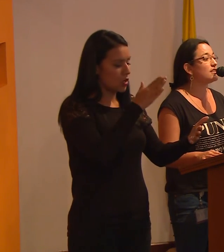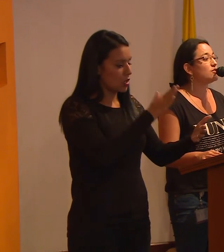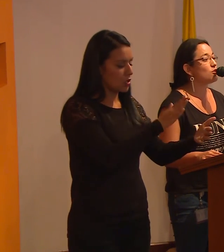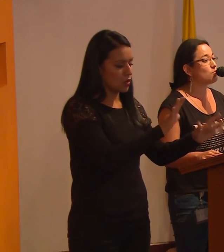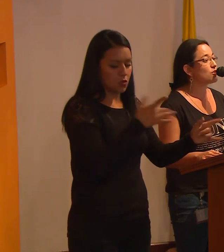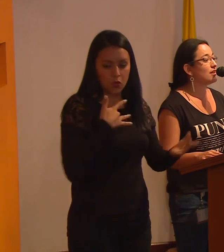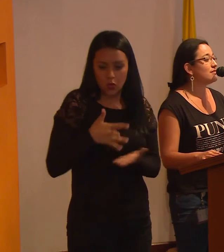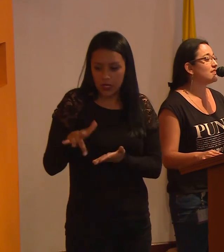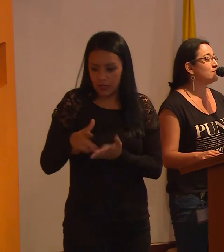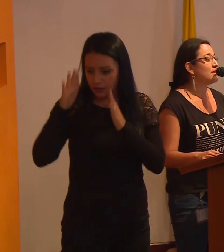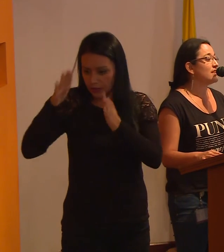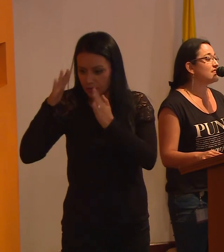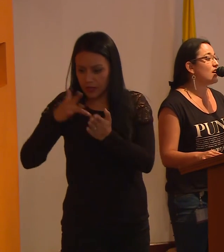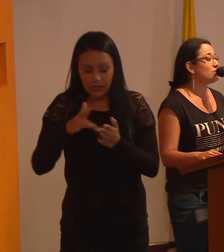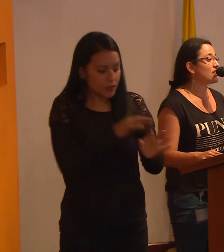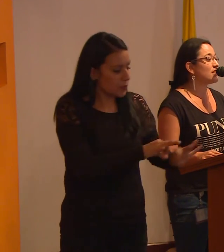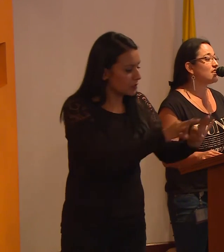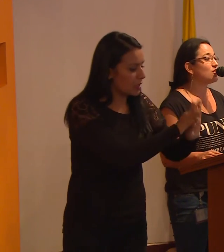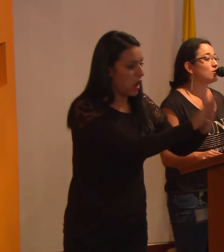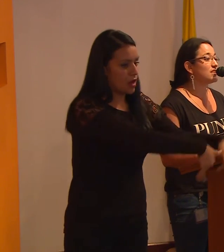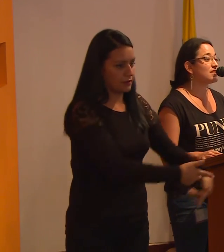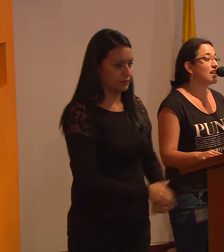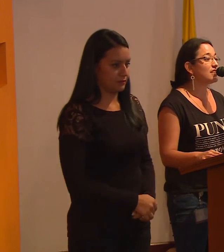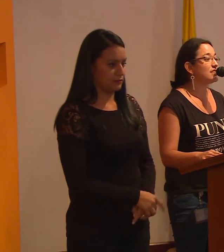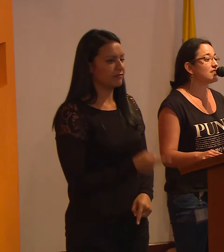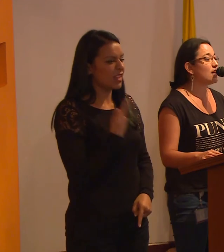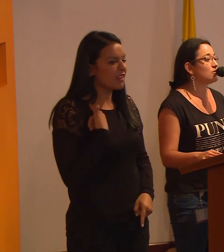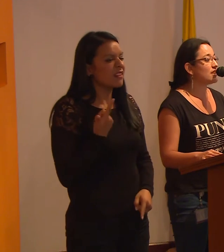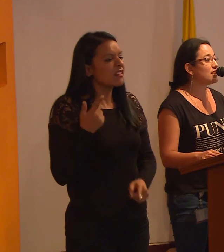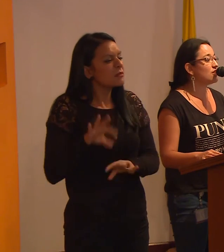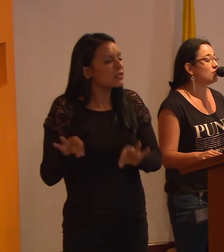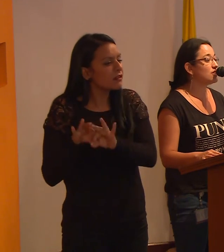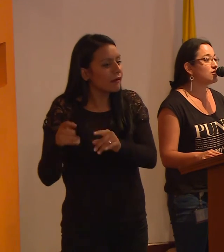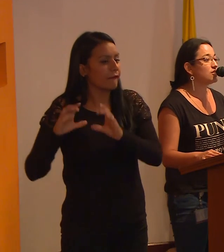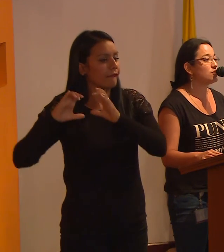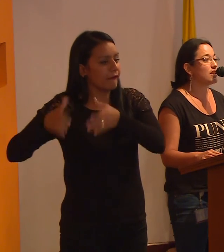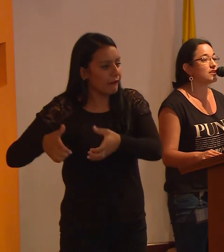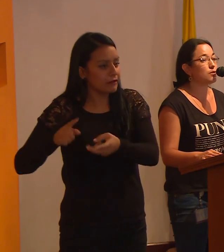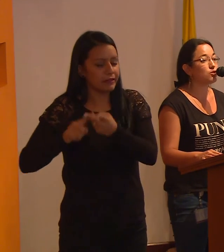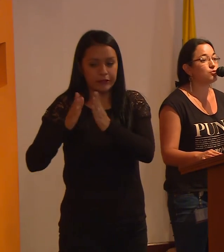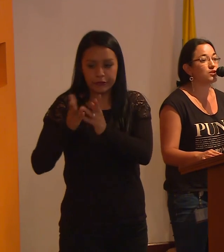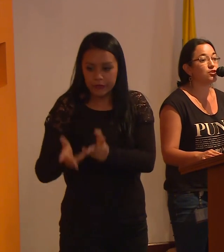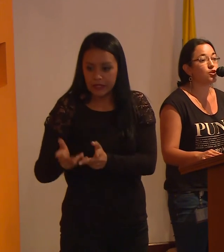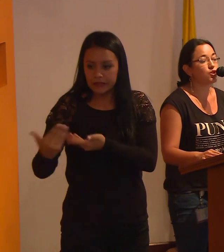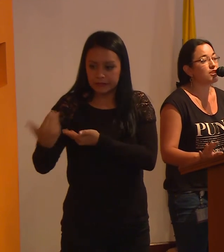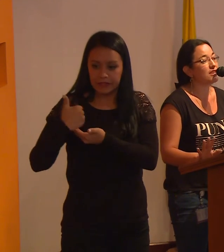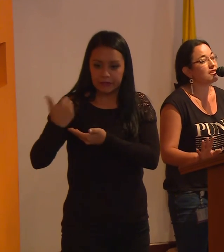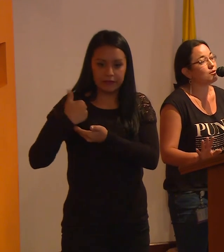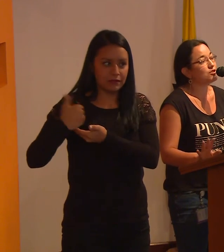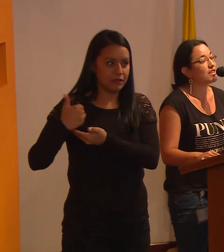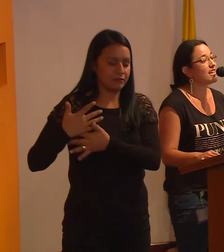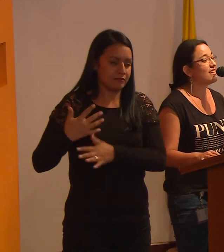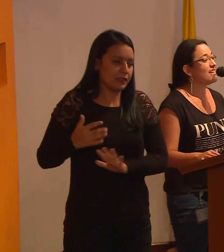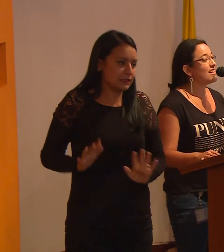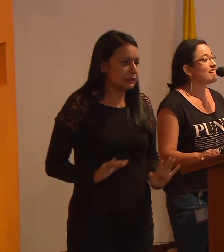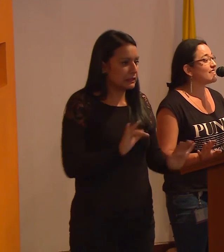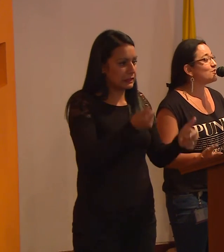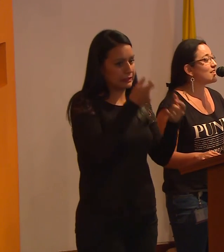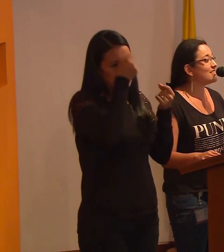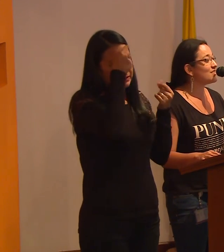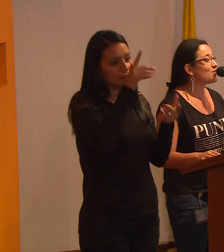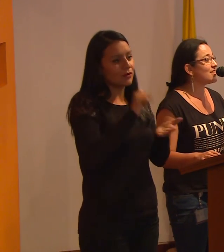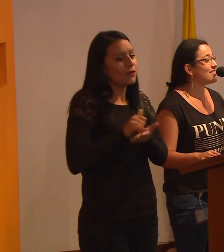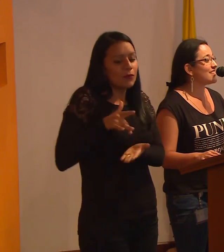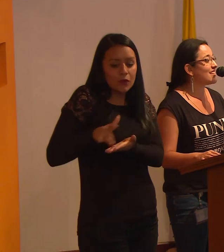lo urgente y no lo importante. Estábamos atendiendo nuestras clases, estábamos atendiendo a nuestros estudiantes, que por supuesto todos entendemos que